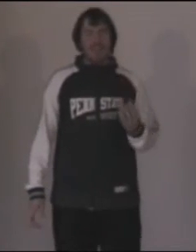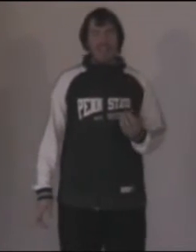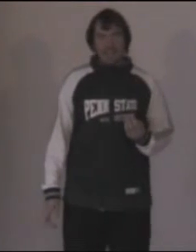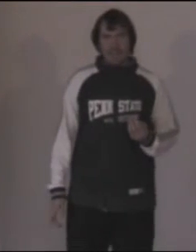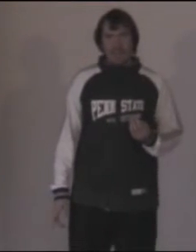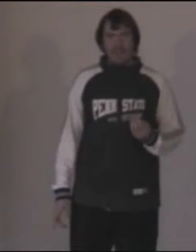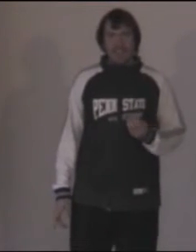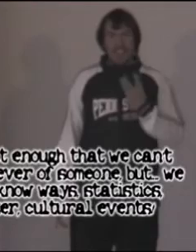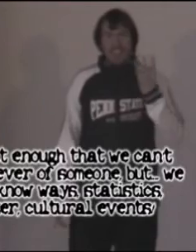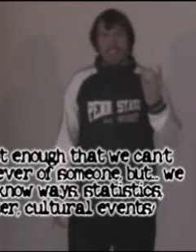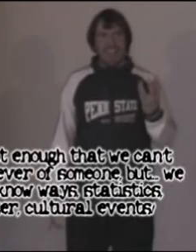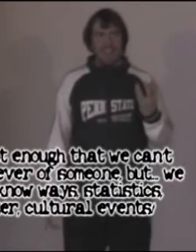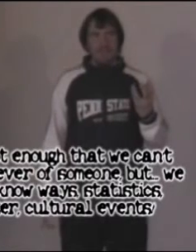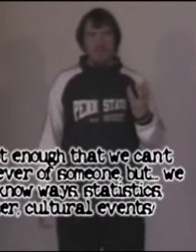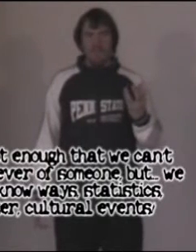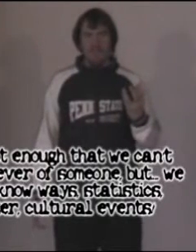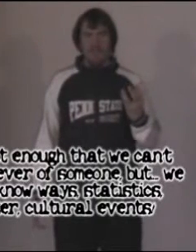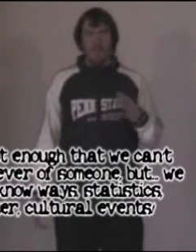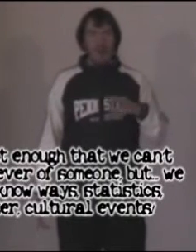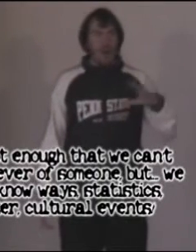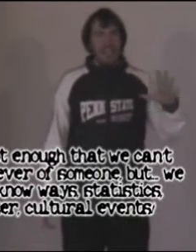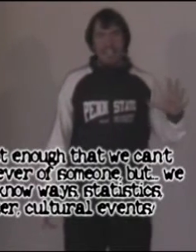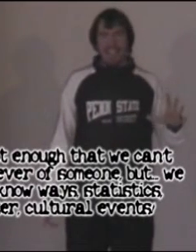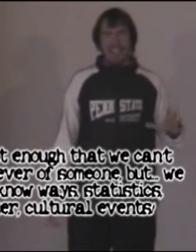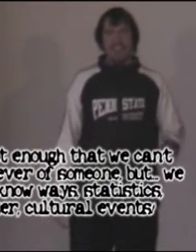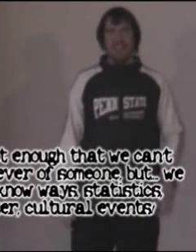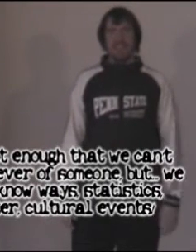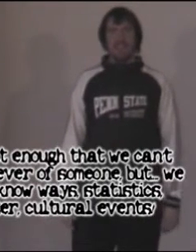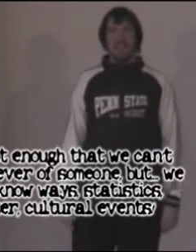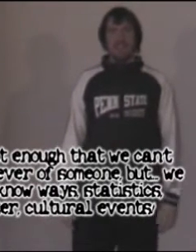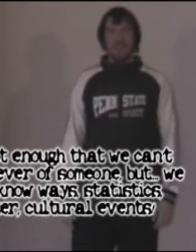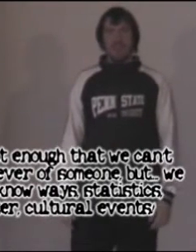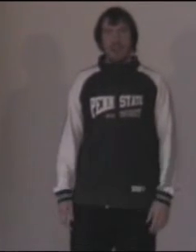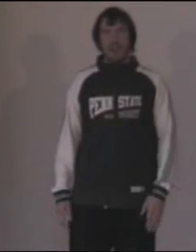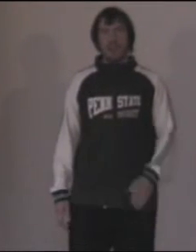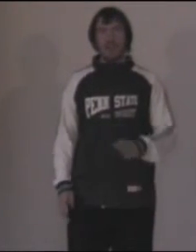culturali, statistiche, luoghi e